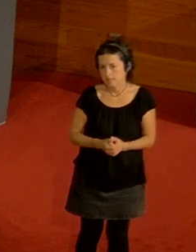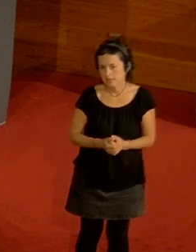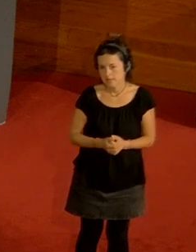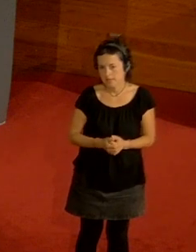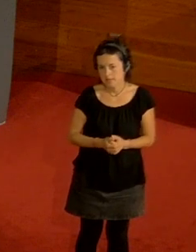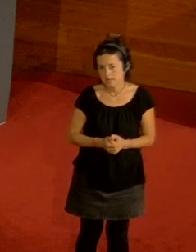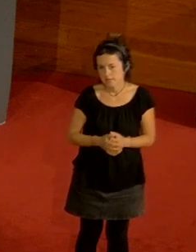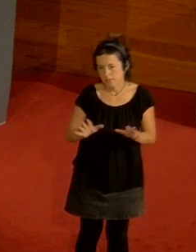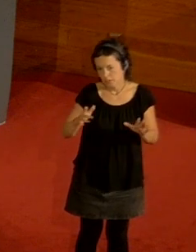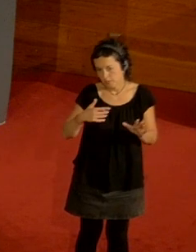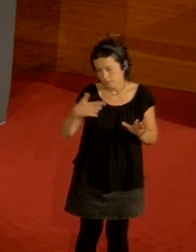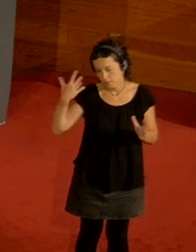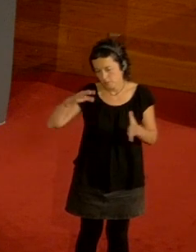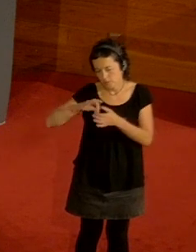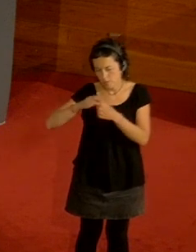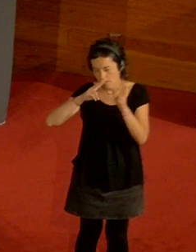quedo